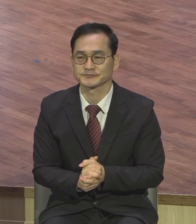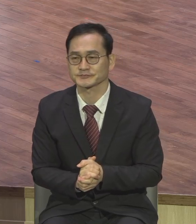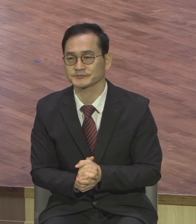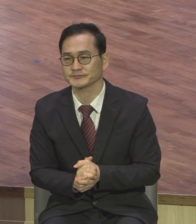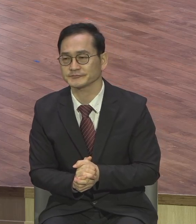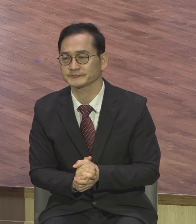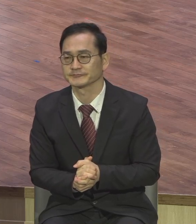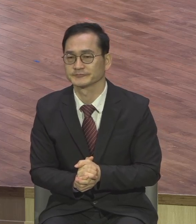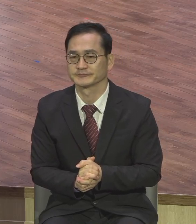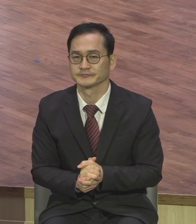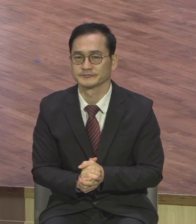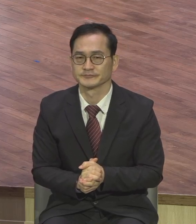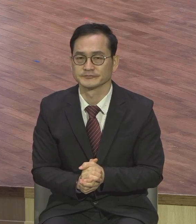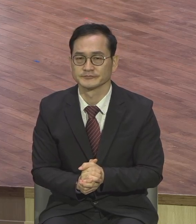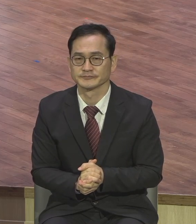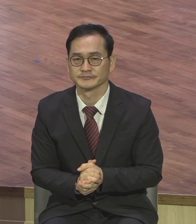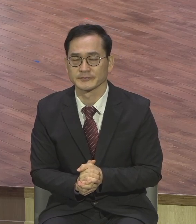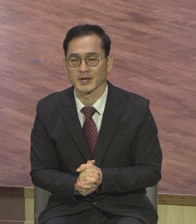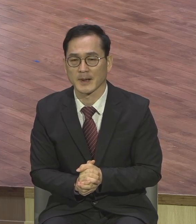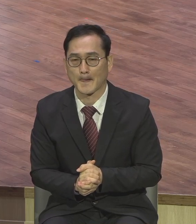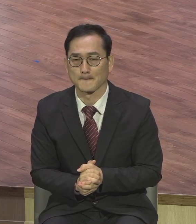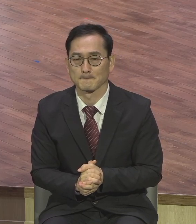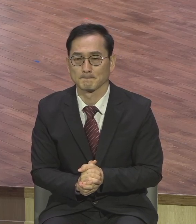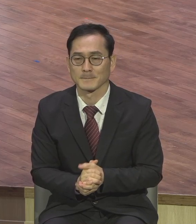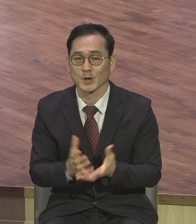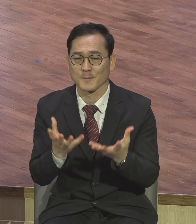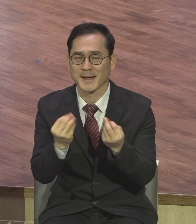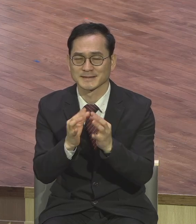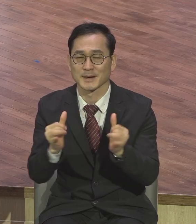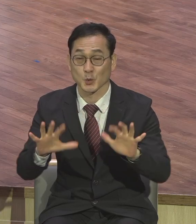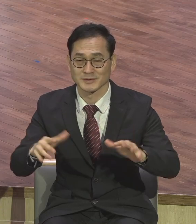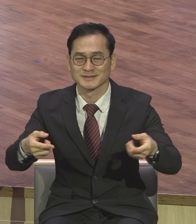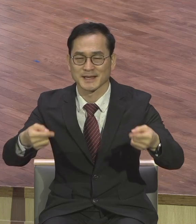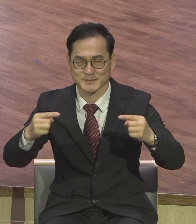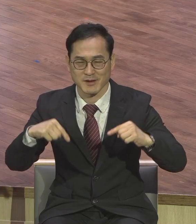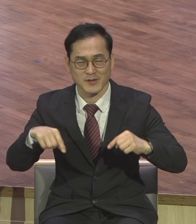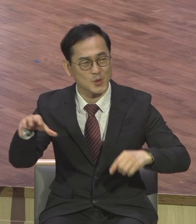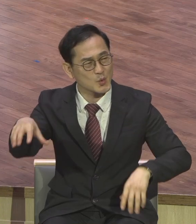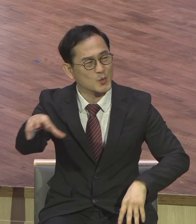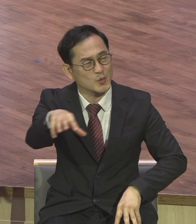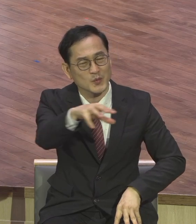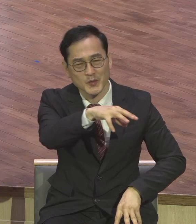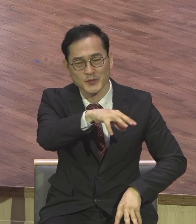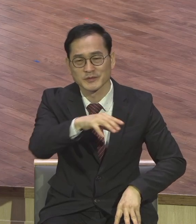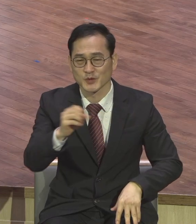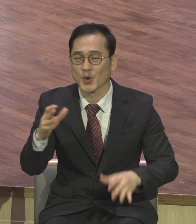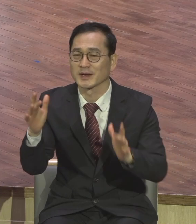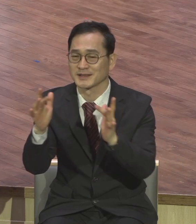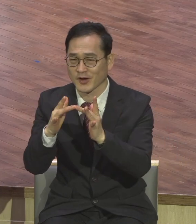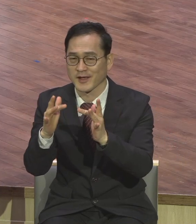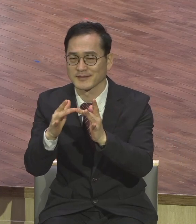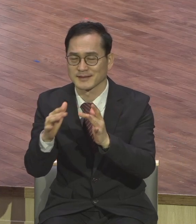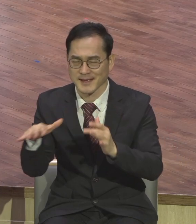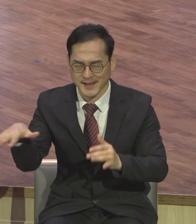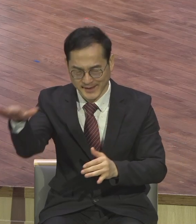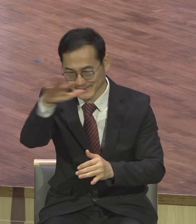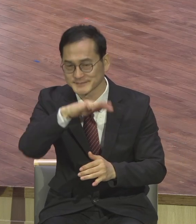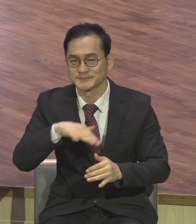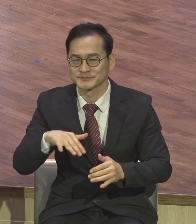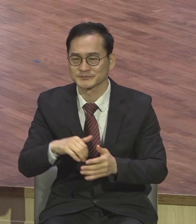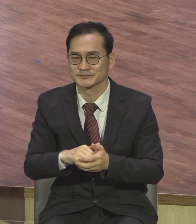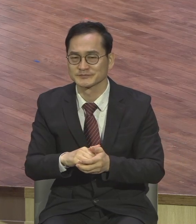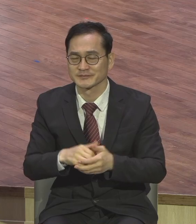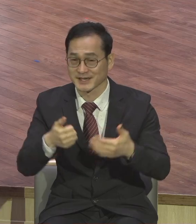원리스홀 비전홀 오늘은 많이 오셨는데 우리 또 온라인으로 예배드리고 있는 성도들 같이 서로 다